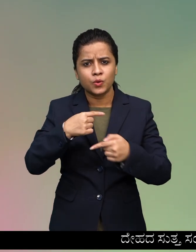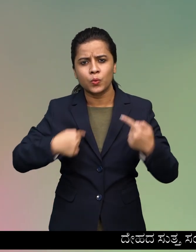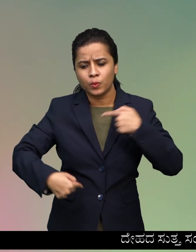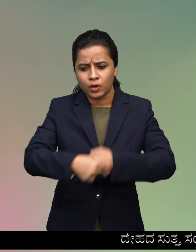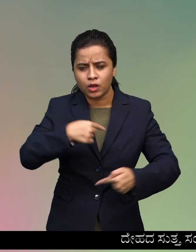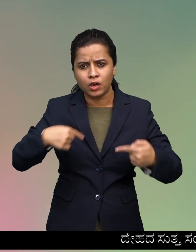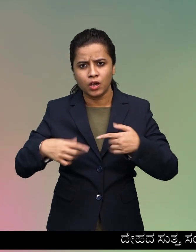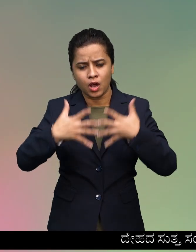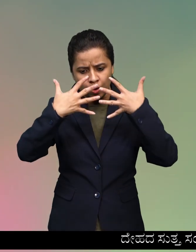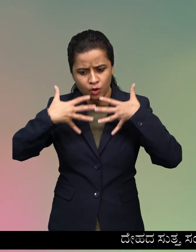ಹರಿಯುತ್ತದೆ.